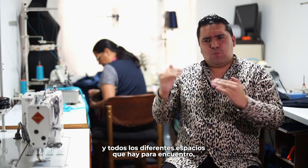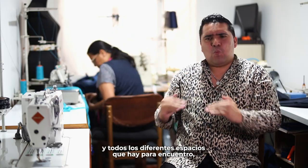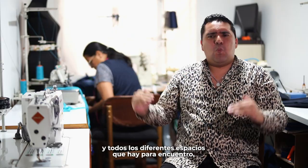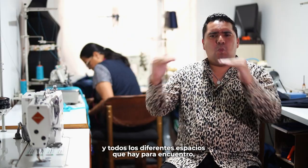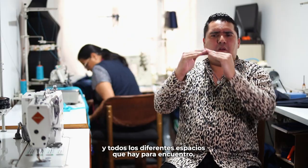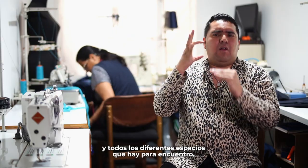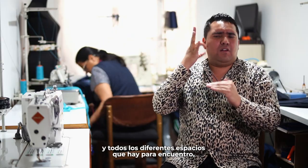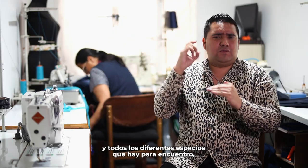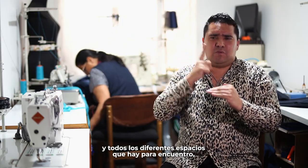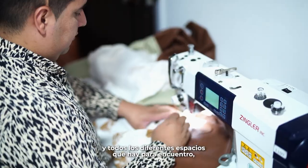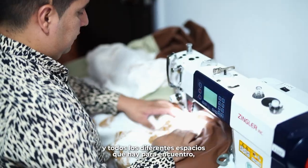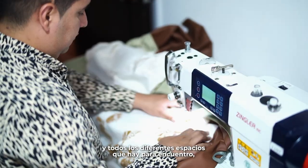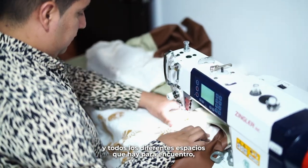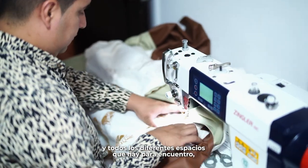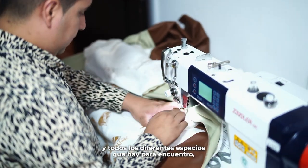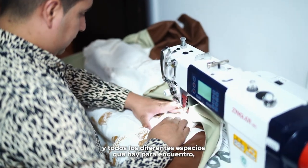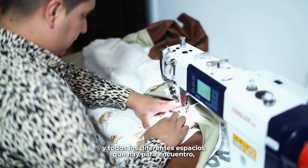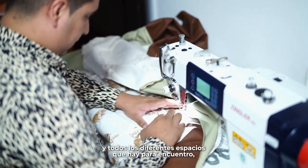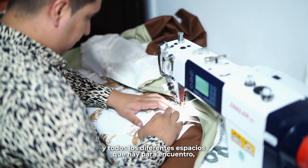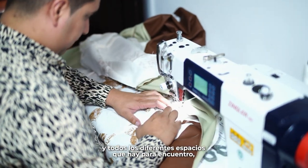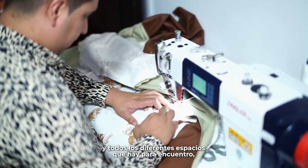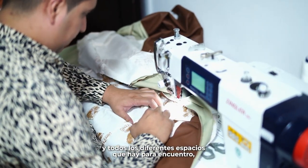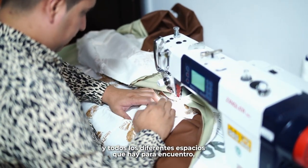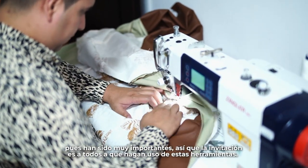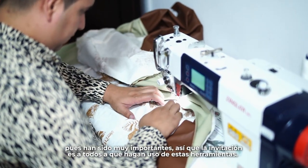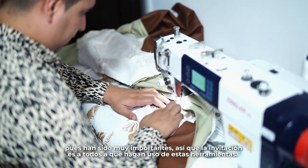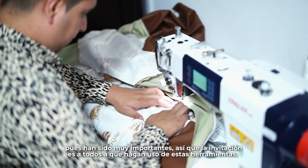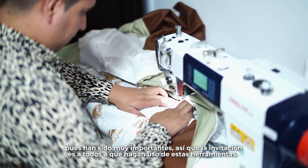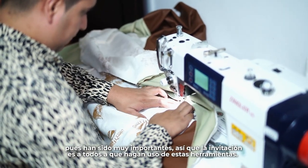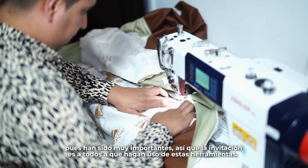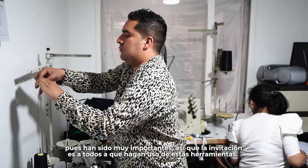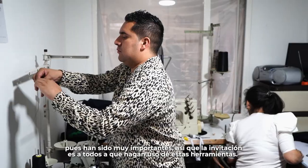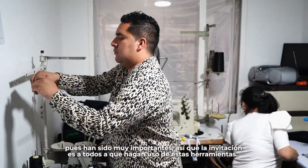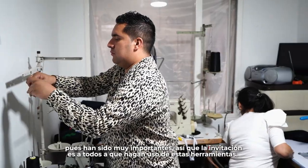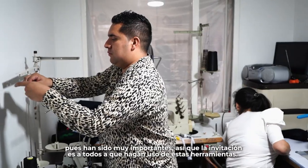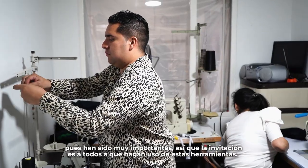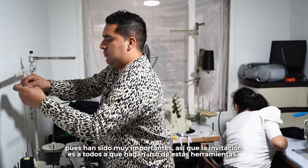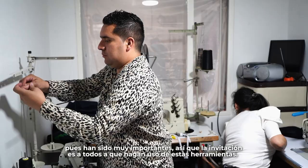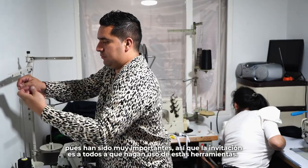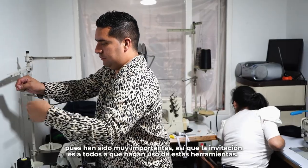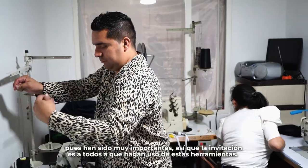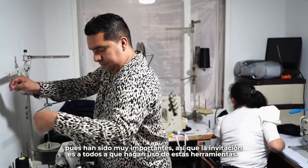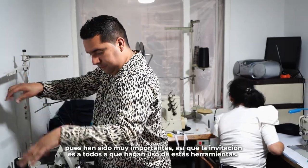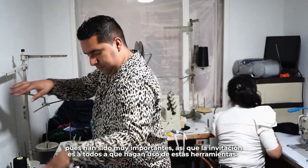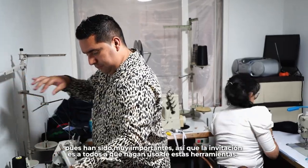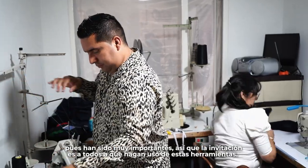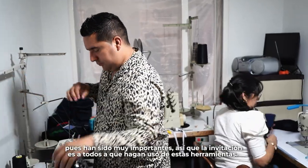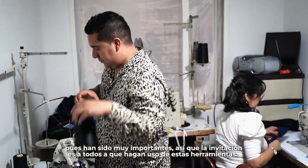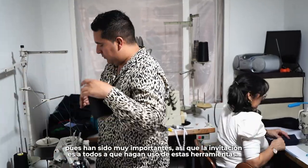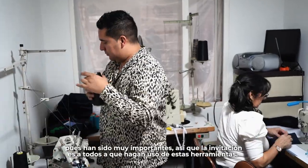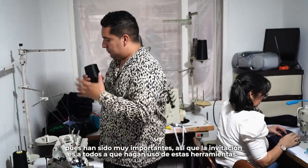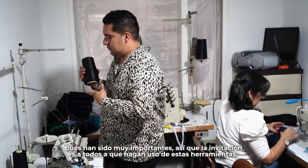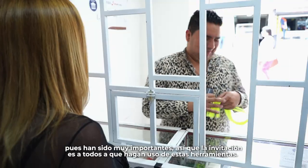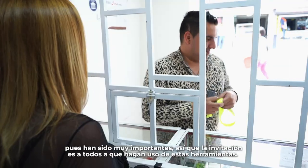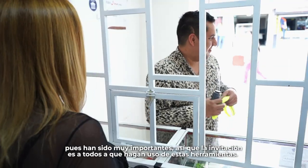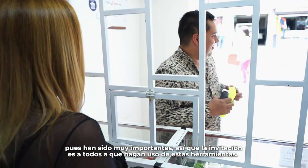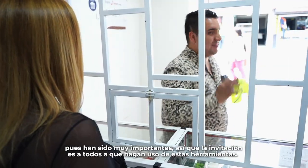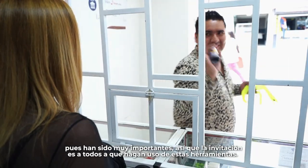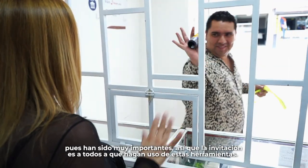los diferentes espacios que hay para encuentro, pues han sido muy, muy, muy importantes, así que la invitación es a todos a que hagan uso de